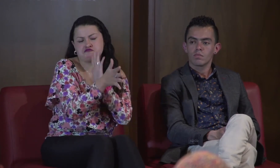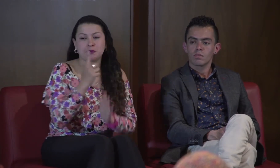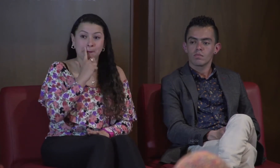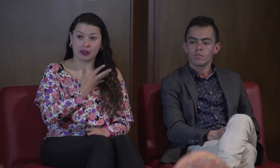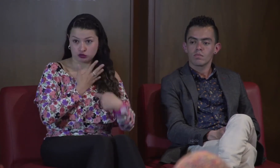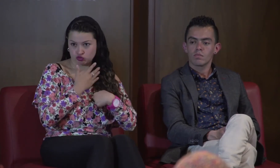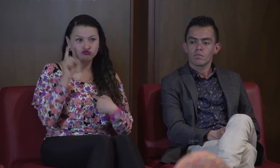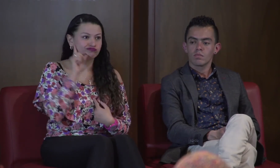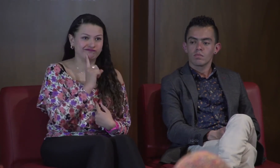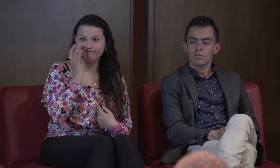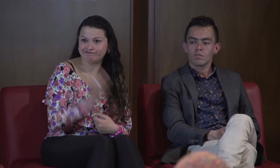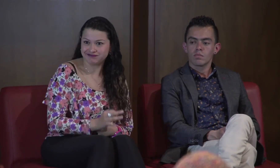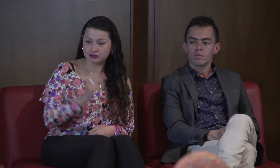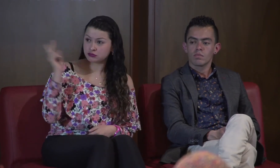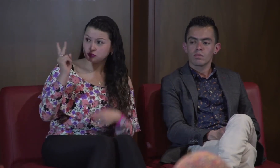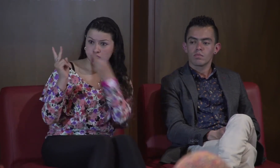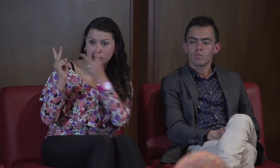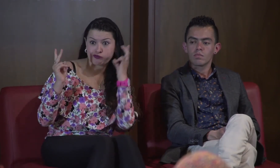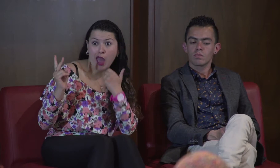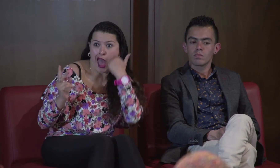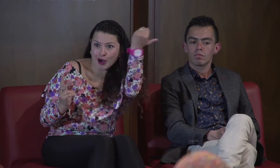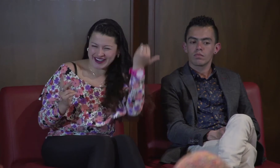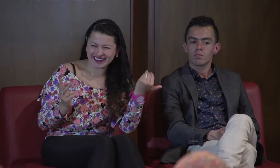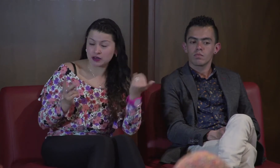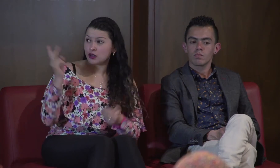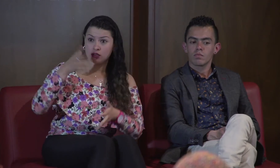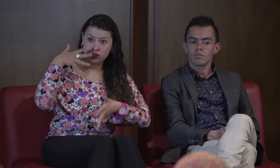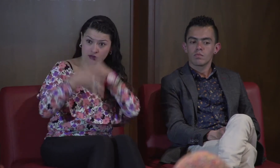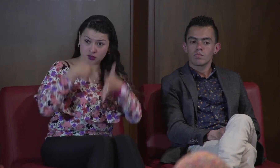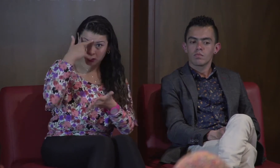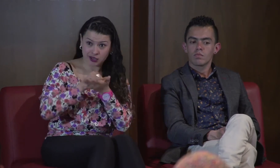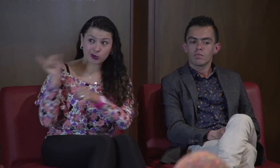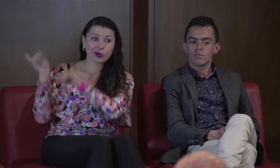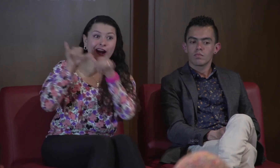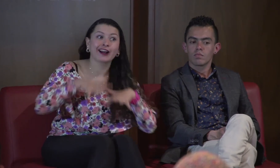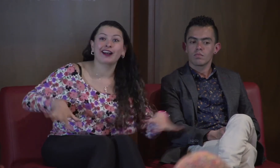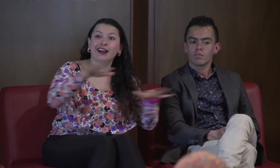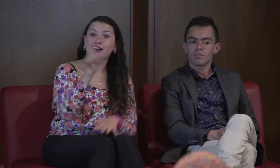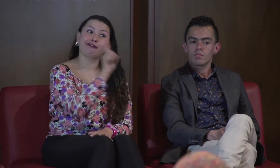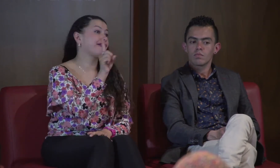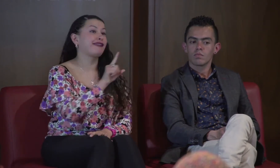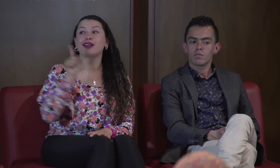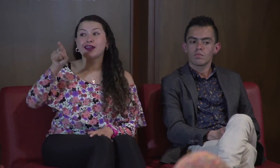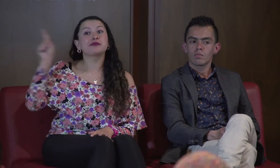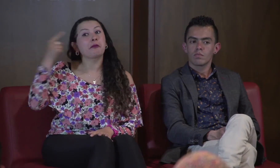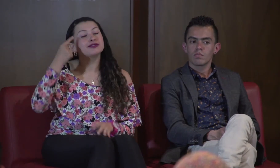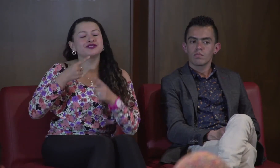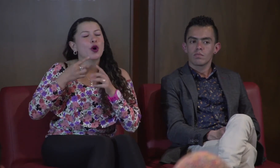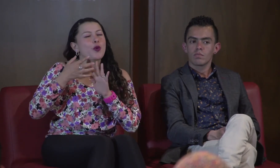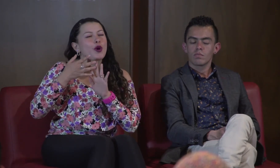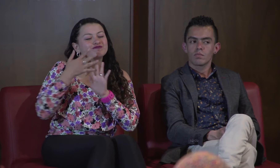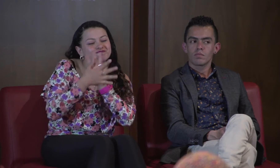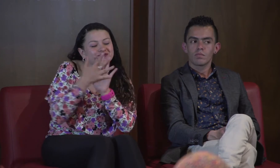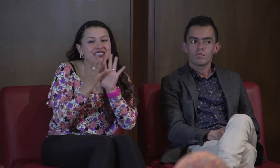los sordos señas no tienen un mismo registro. Por ejemplo, yo puedo señar distinto a como lo hace un adulto y no